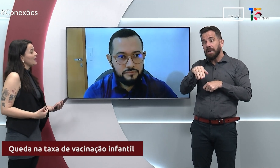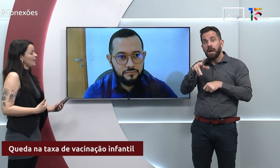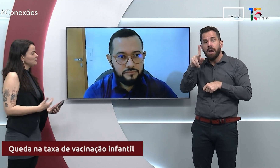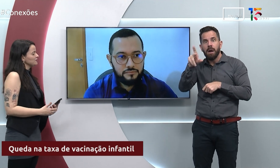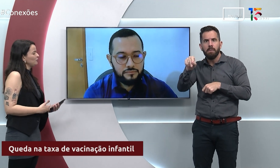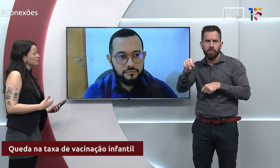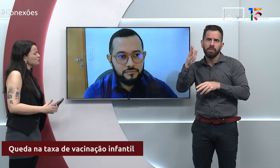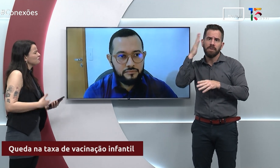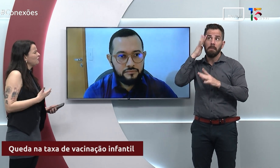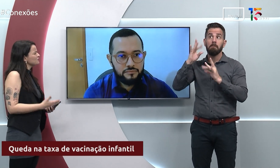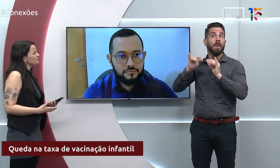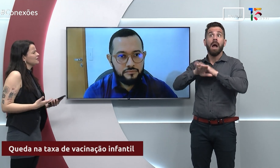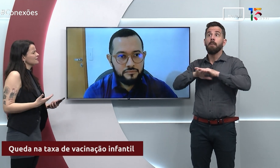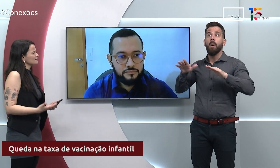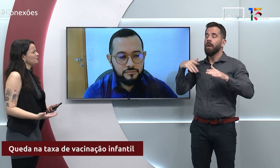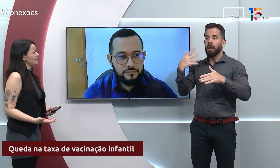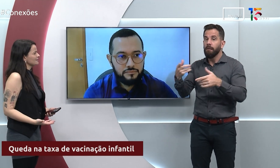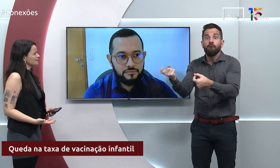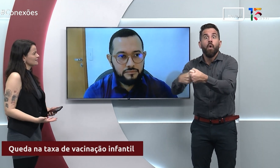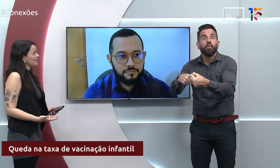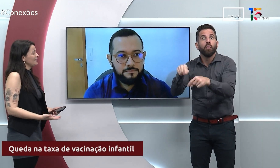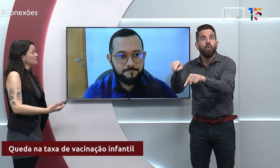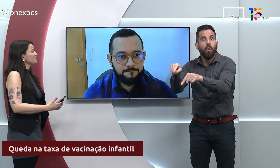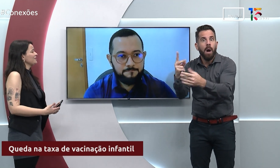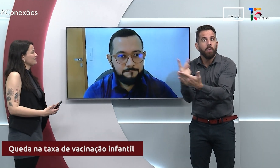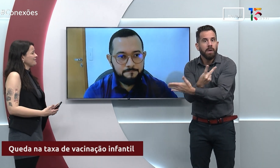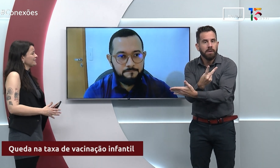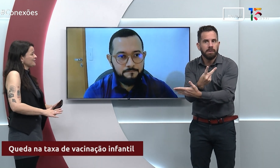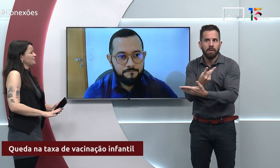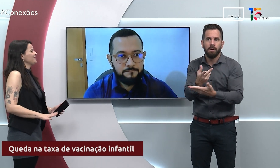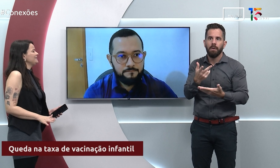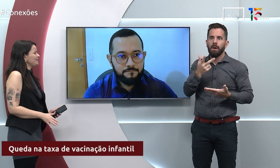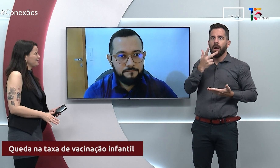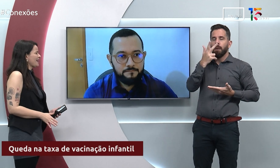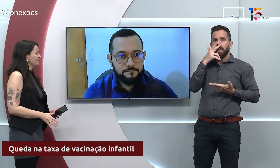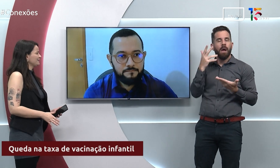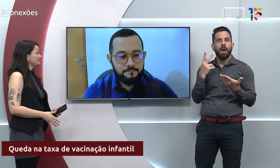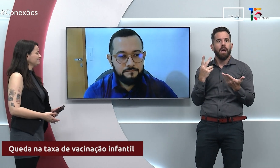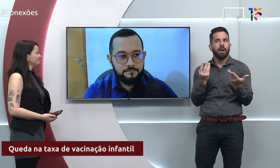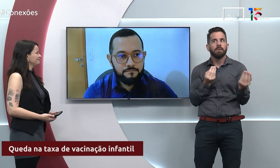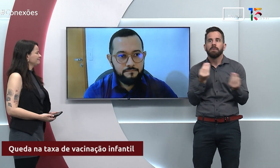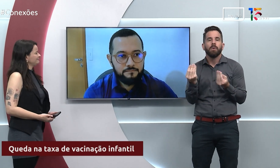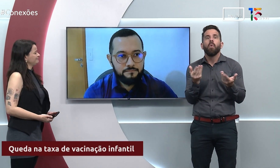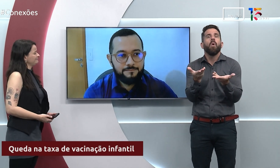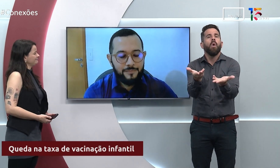atrás. É possível que a gente volte a ver essas doenças que a gente achava que já tinha se livrado?